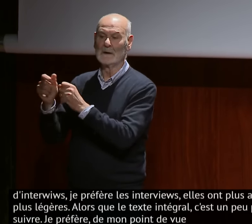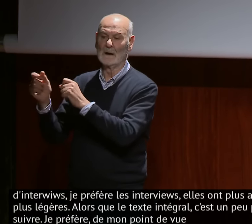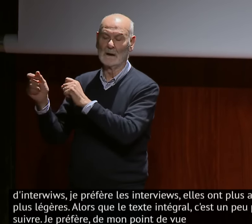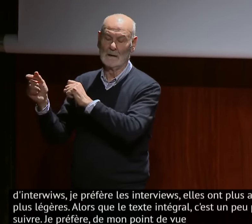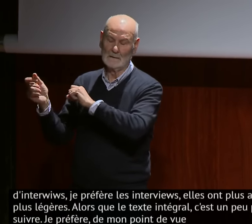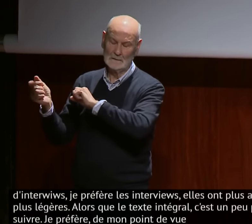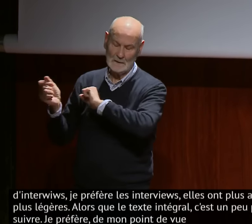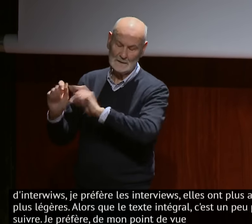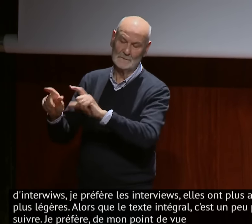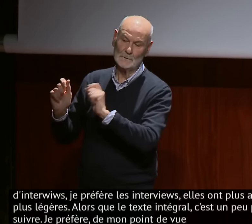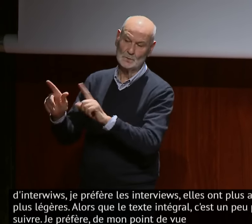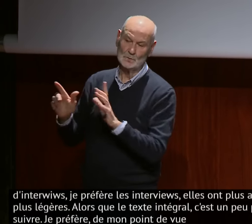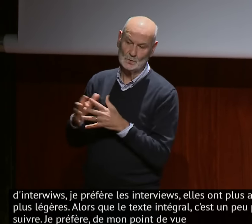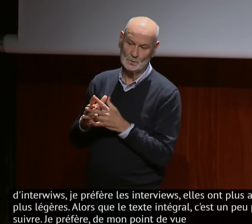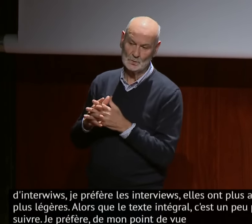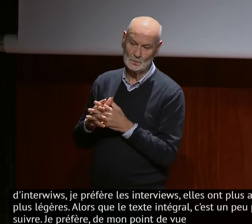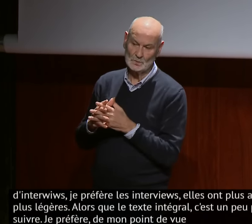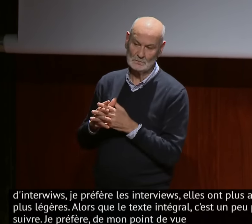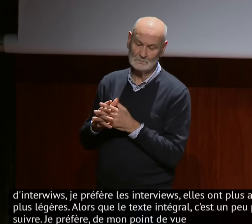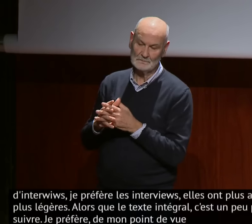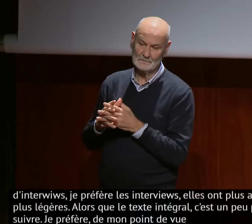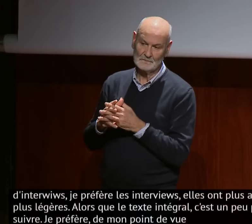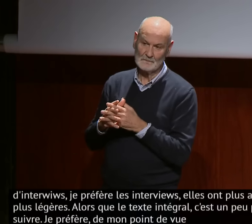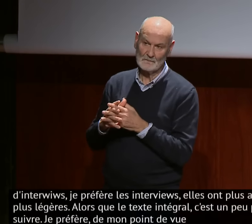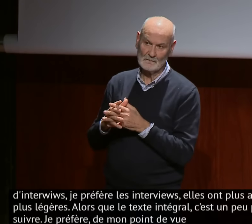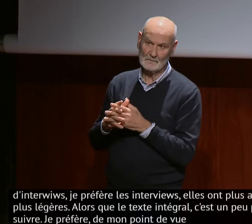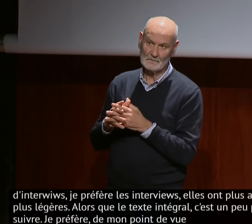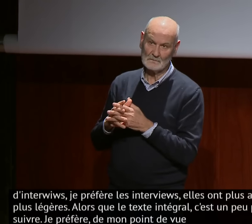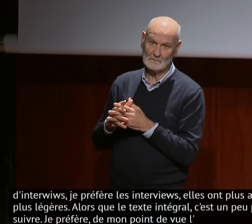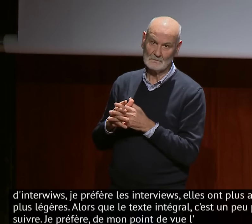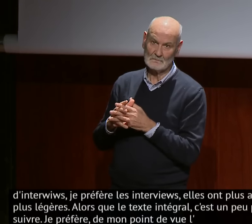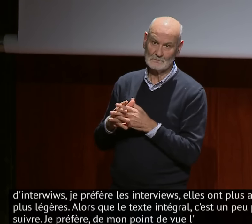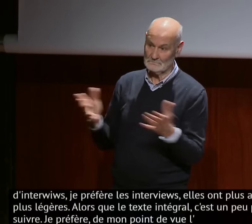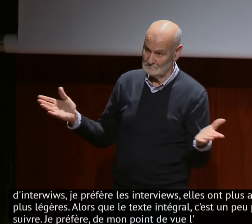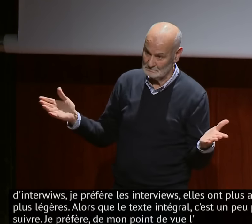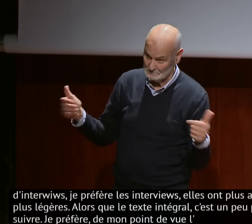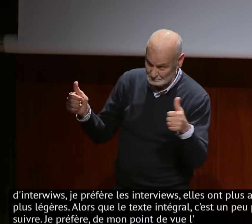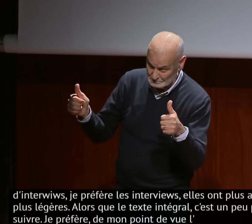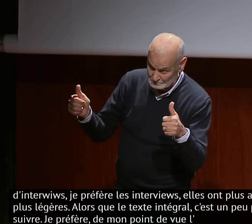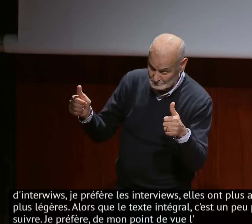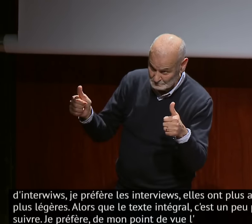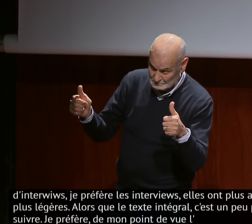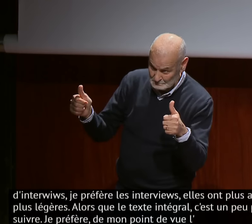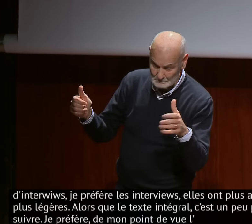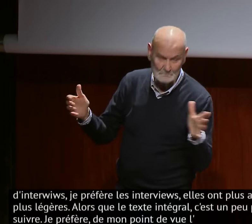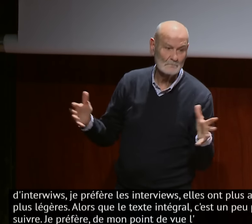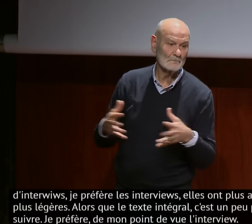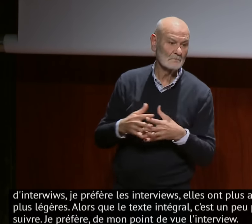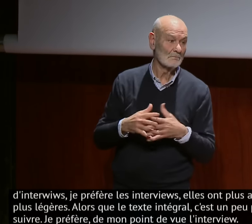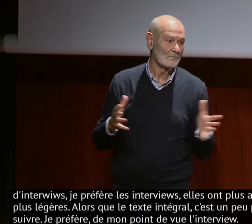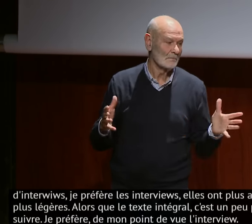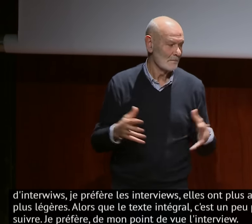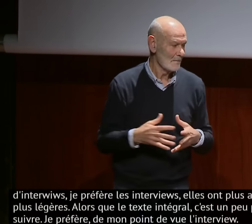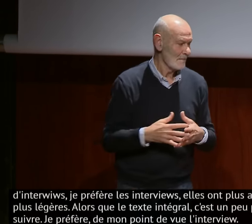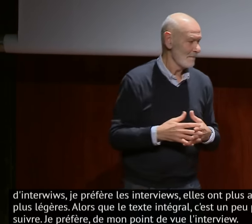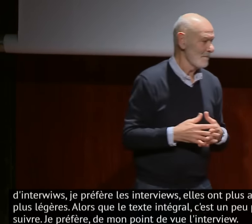de mon point de vue, je préfère l'interview dans le... Voilà, ça répond.